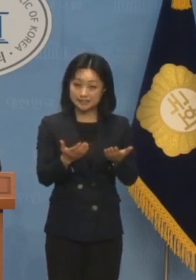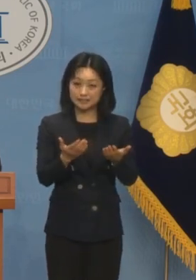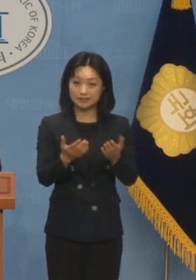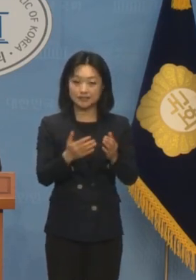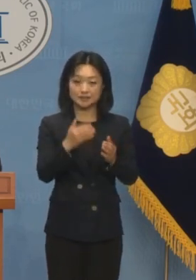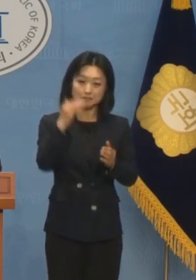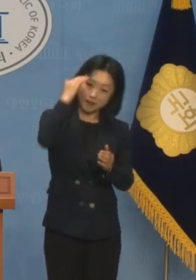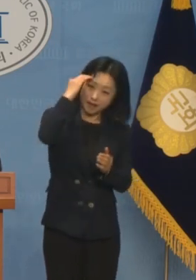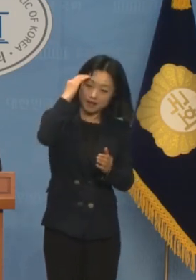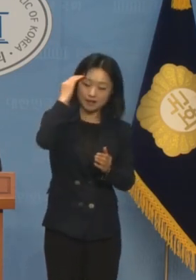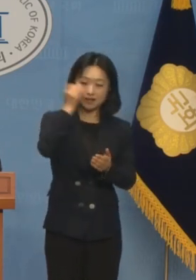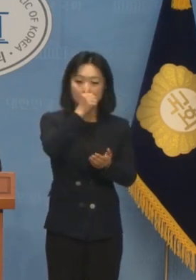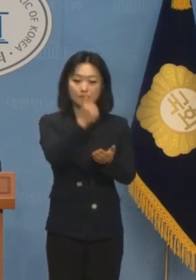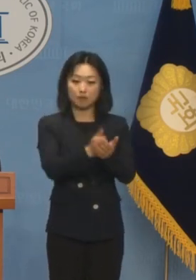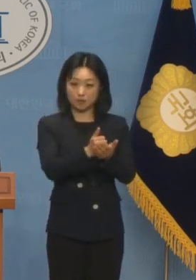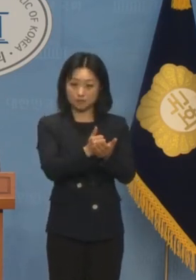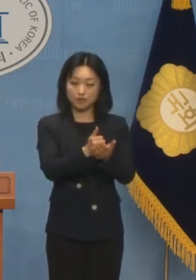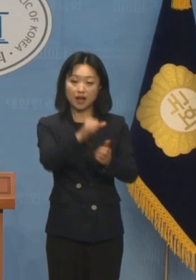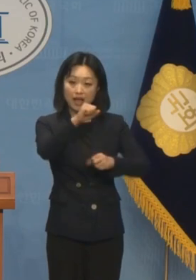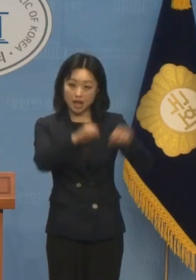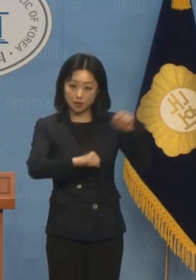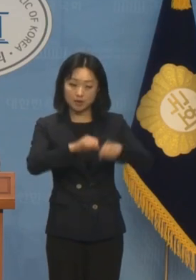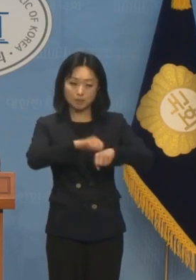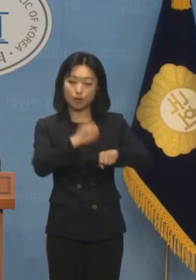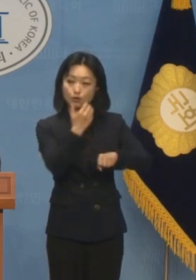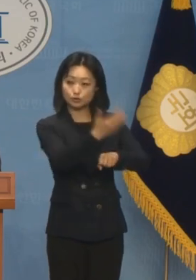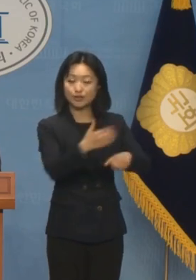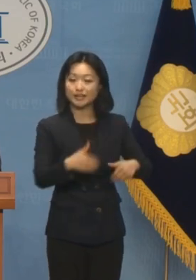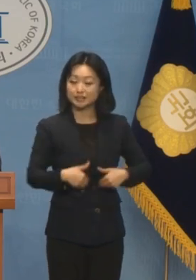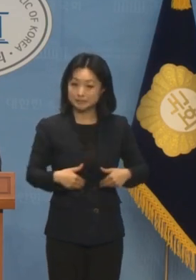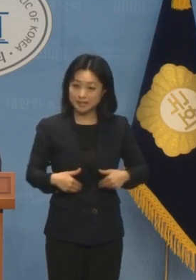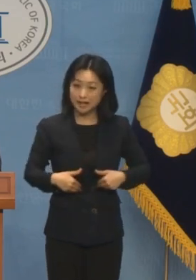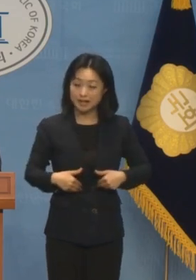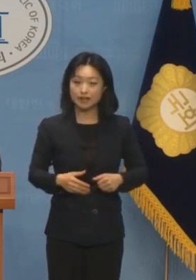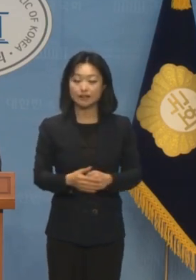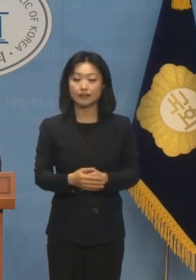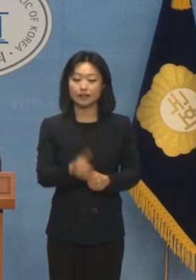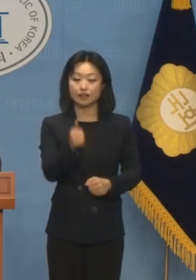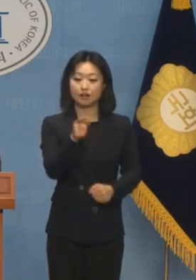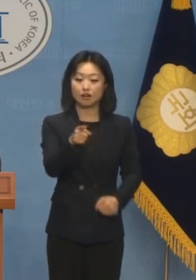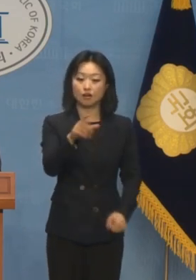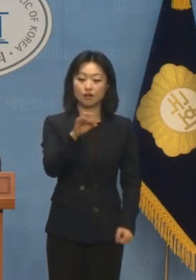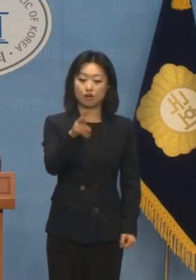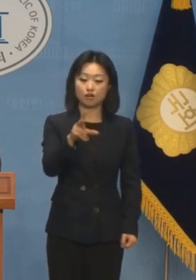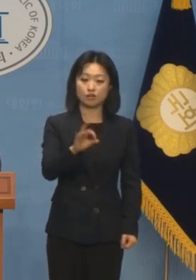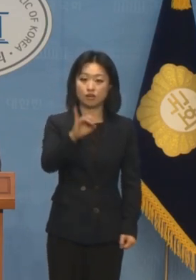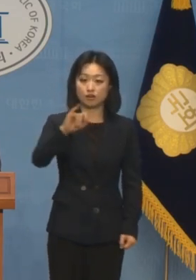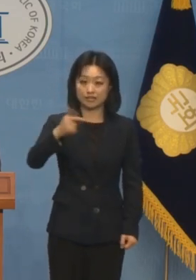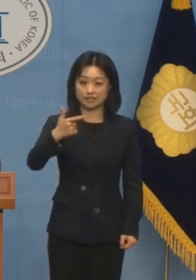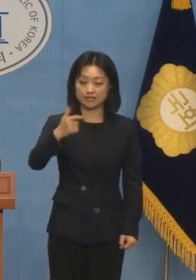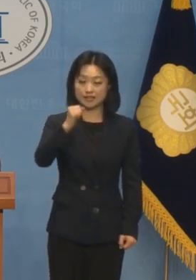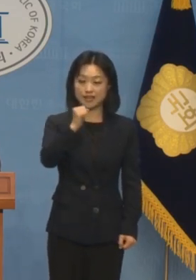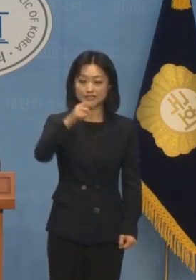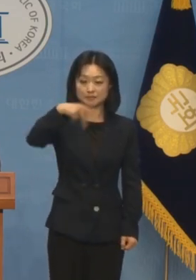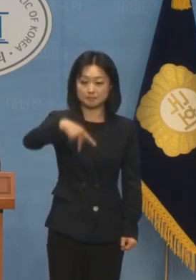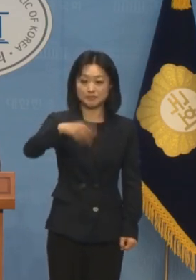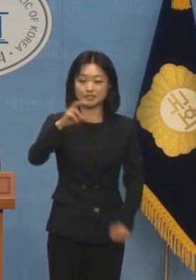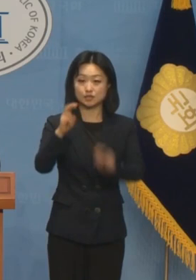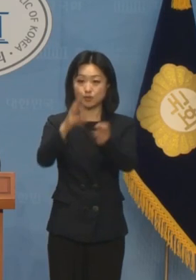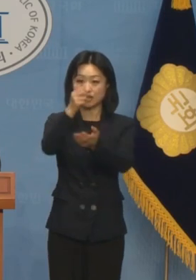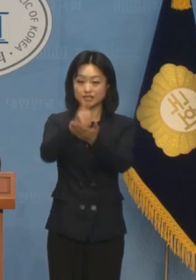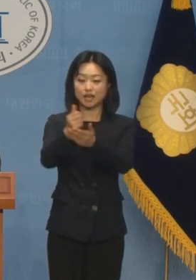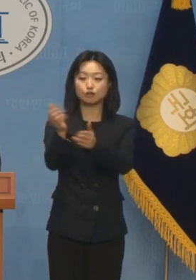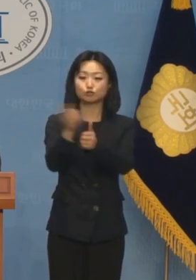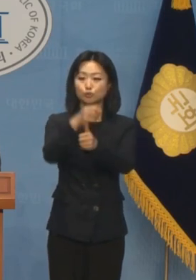범법행위는 엄벌로 다스려야 마땅합니다. 마침내 허영인 SPC그룹 회장이